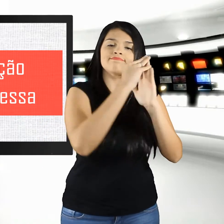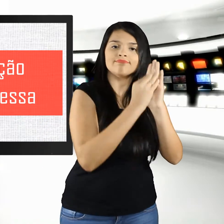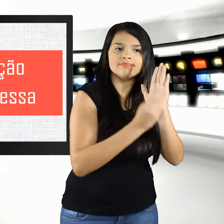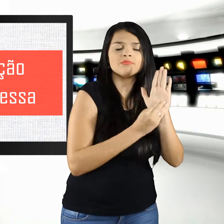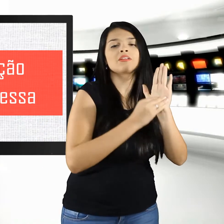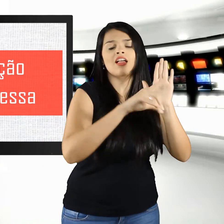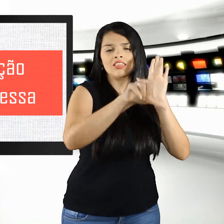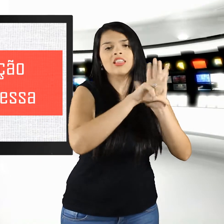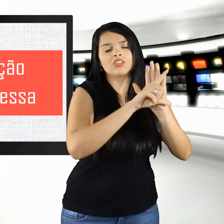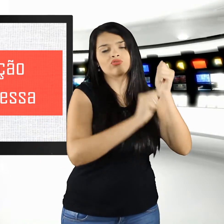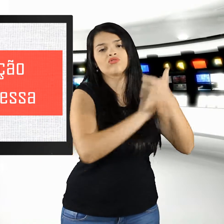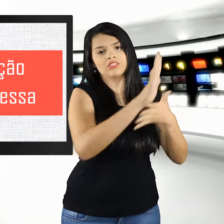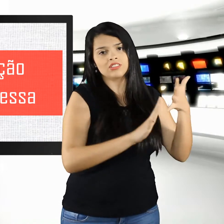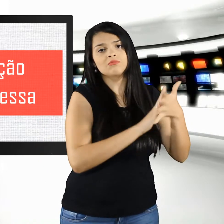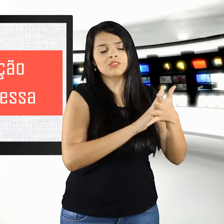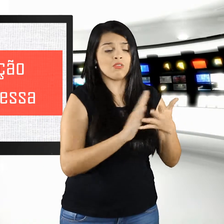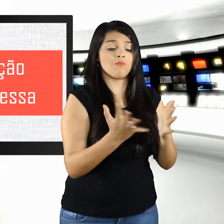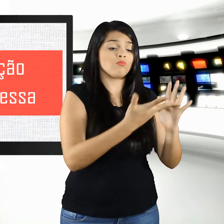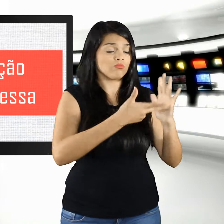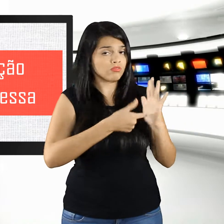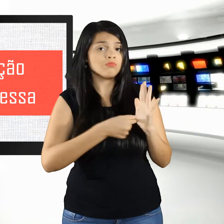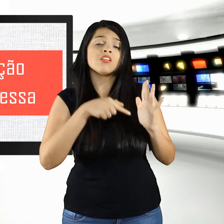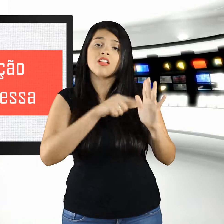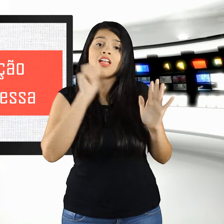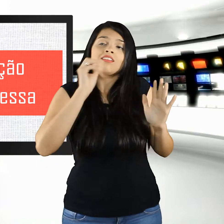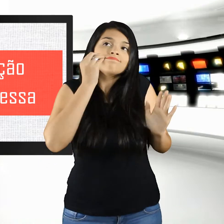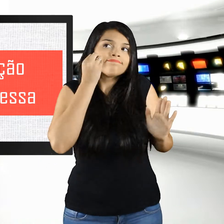Libras. O Exame ProLibras é uma das iniciativas.